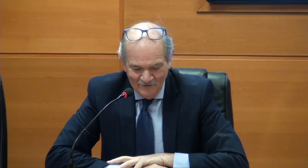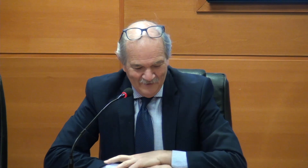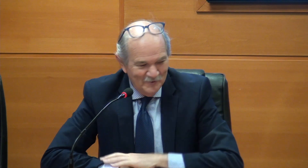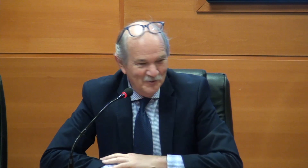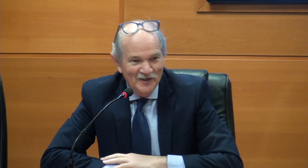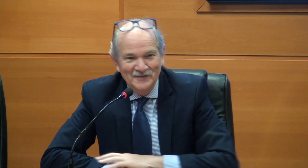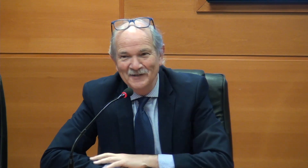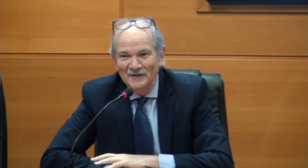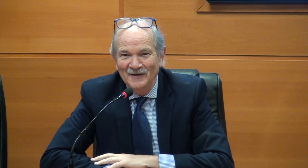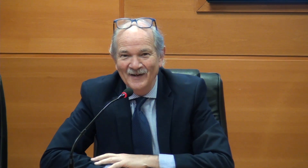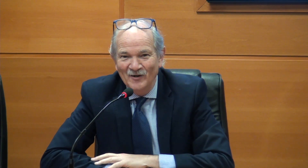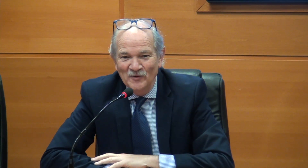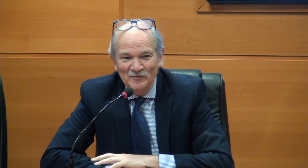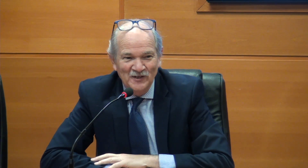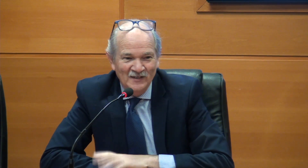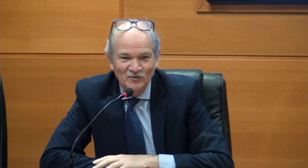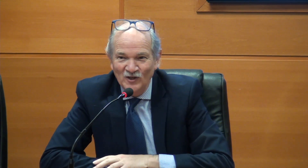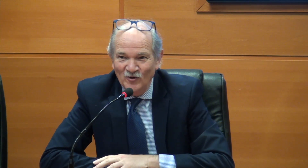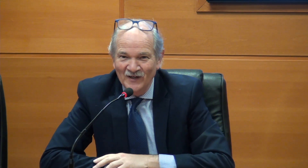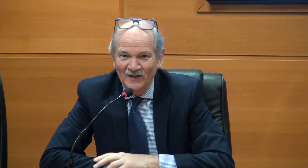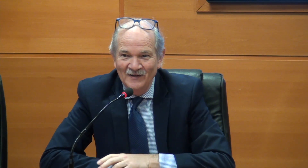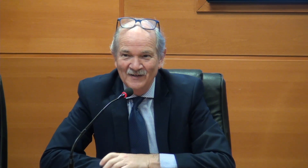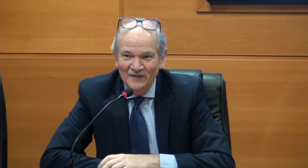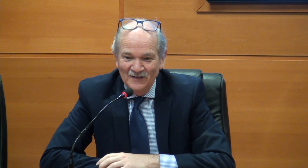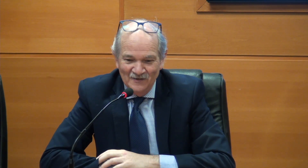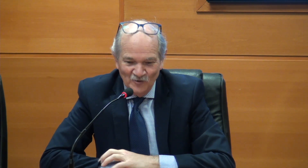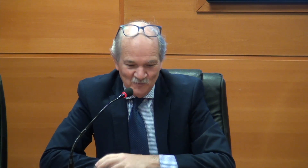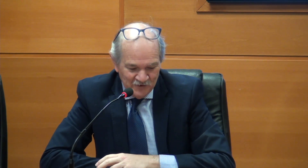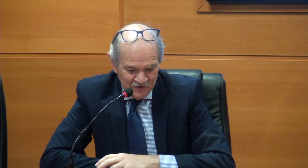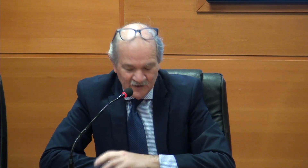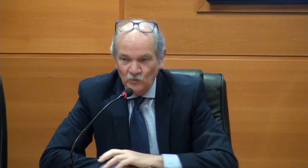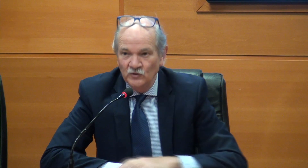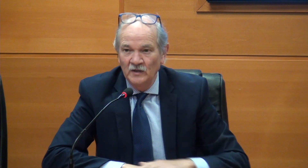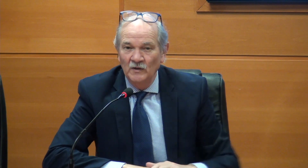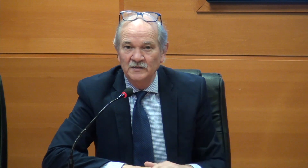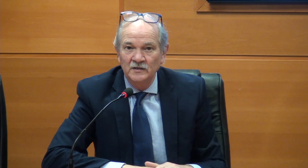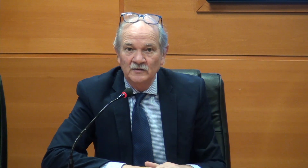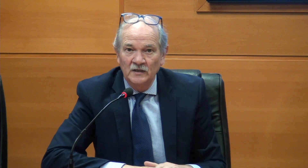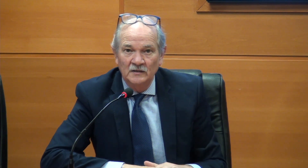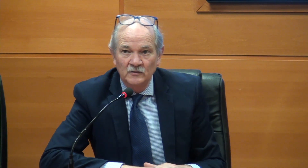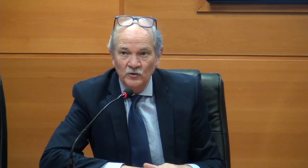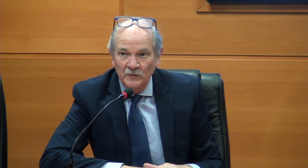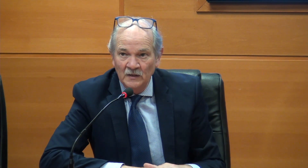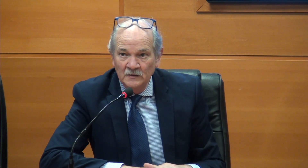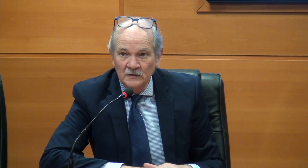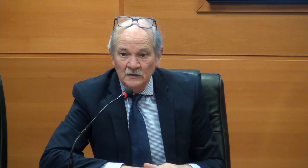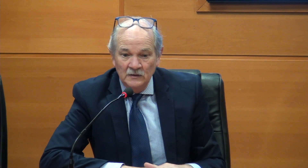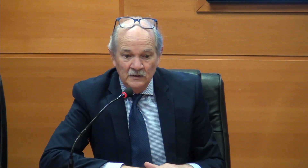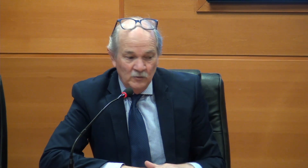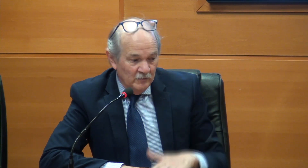Buenos días comenzamos ya la segunda jornada correspondiente a este curso de lengua de signos del segundo nivel Y bueno pues